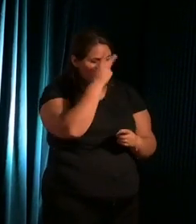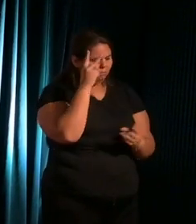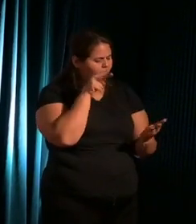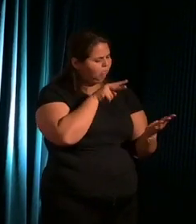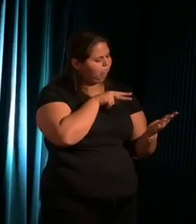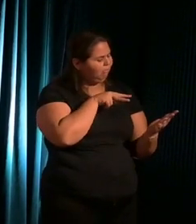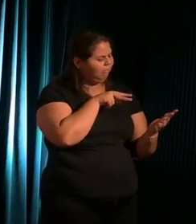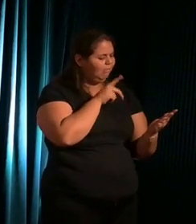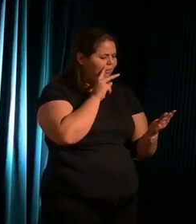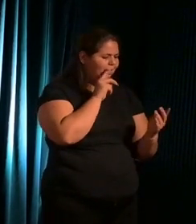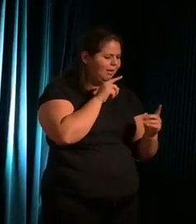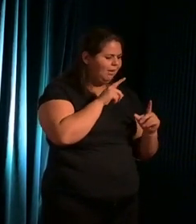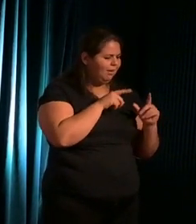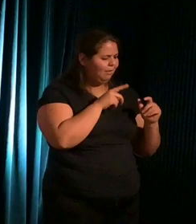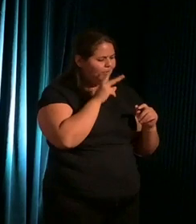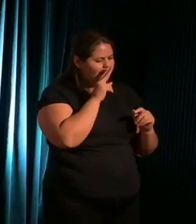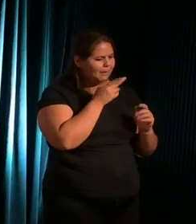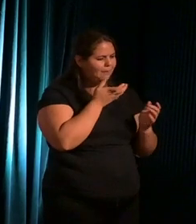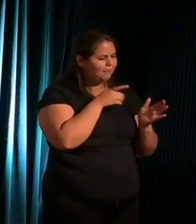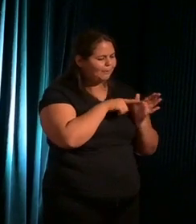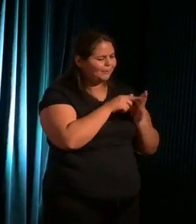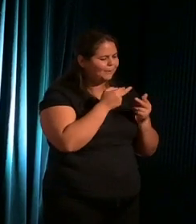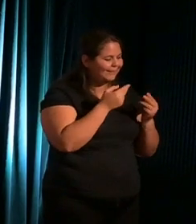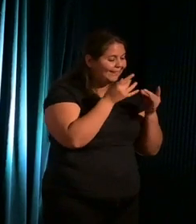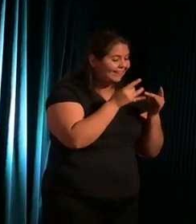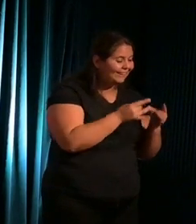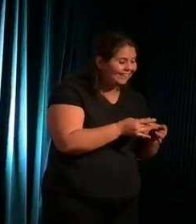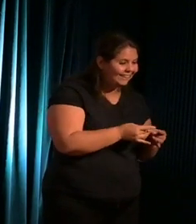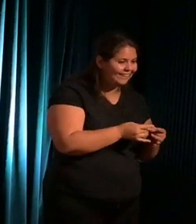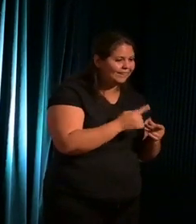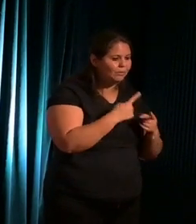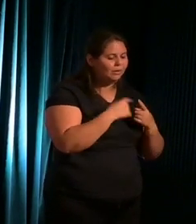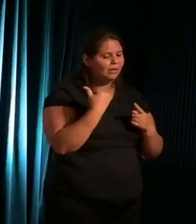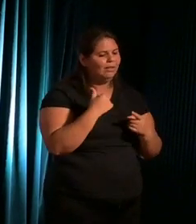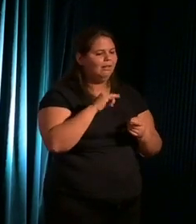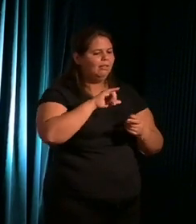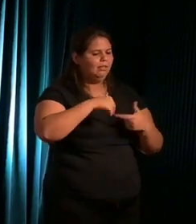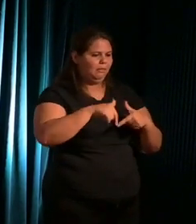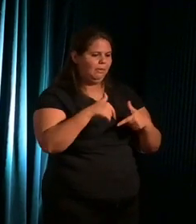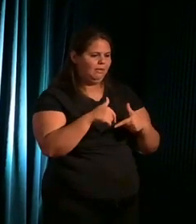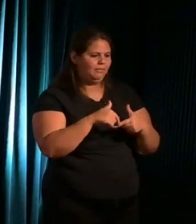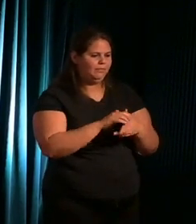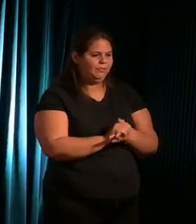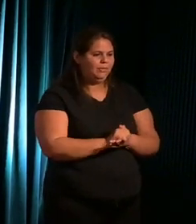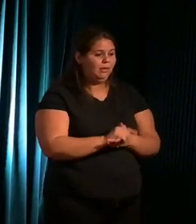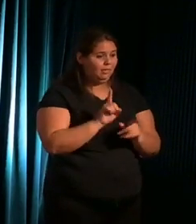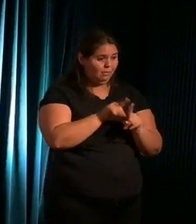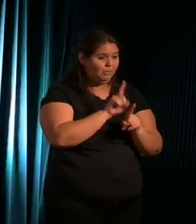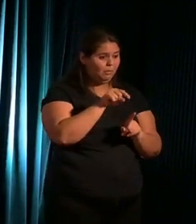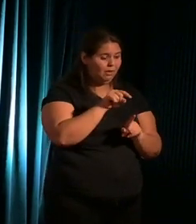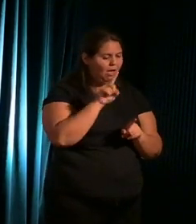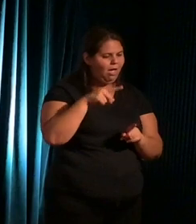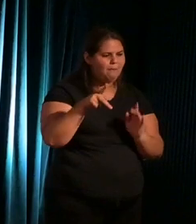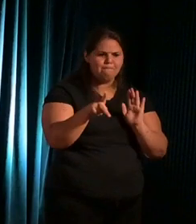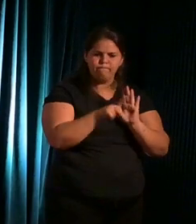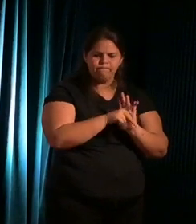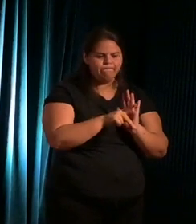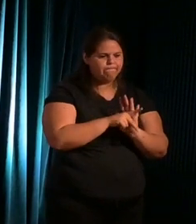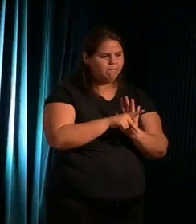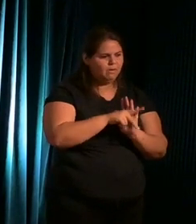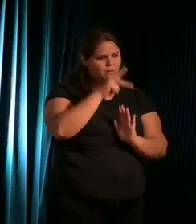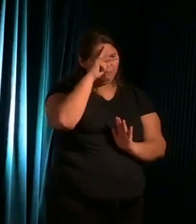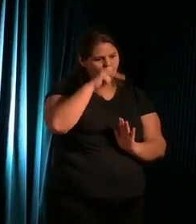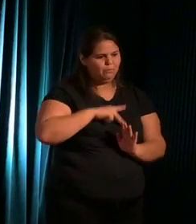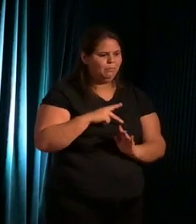cânones da fotografia documental, do fotojornalismo, né, e autoral. E autoral. E,